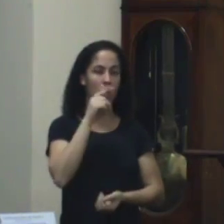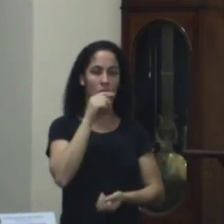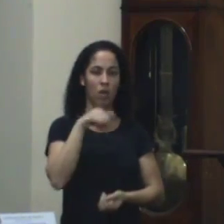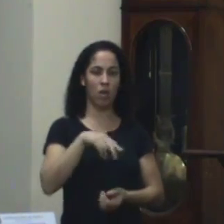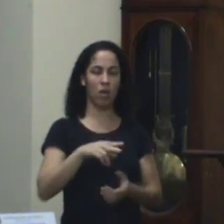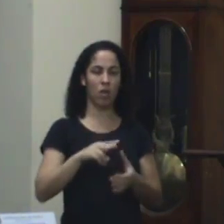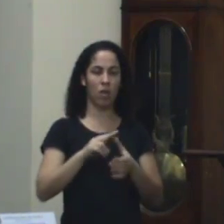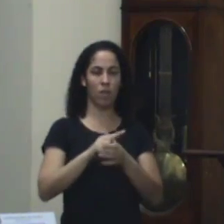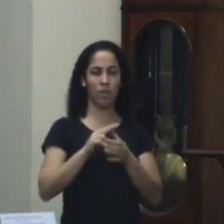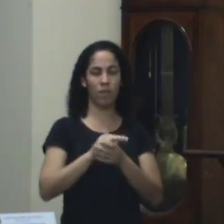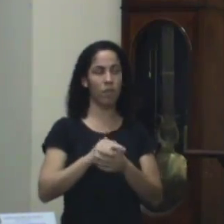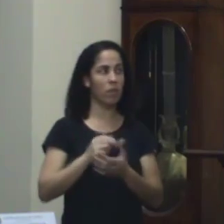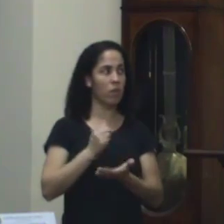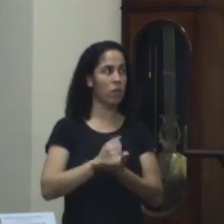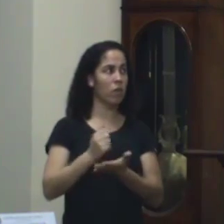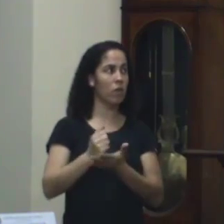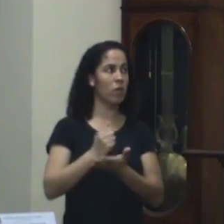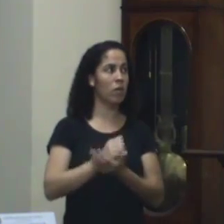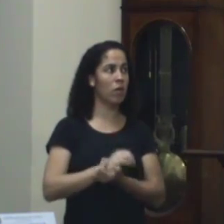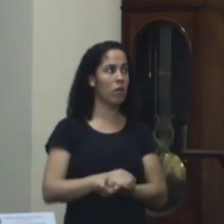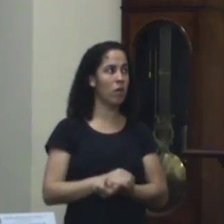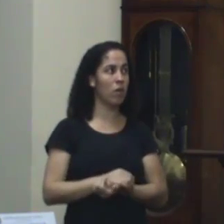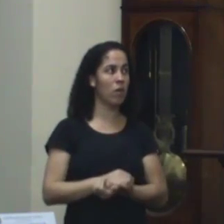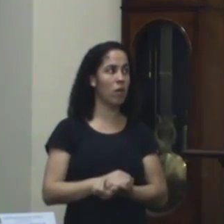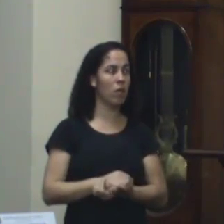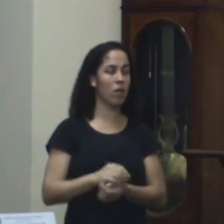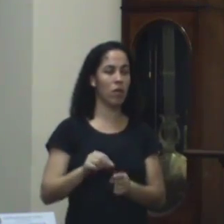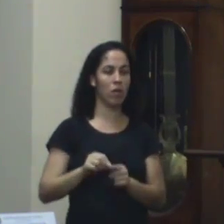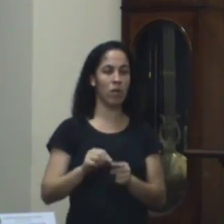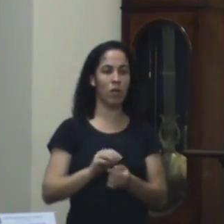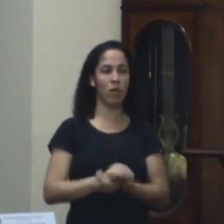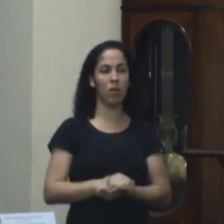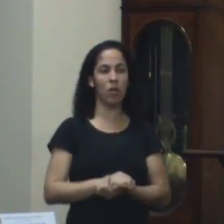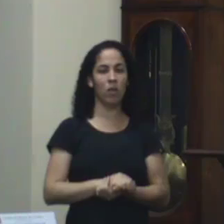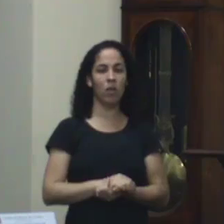nosso município, através do contrato que nós sabemos que foi celebrado